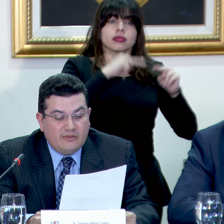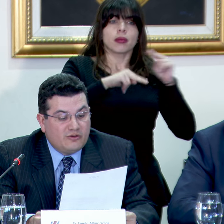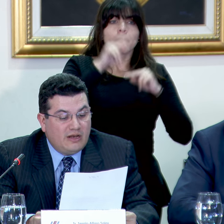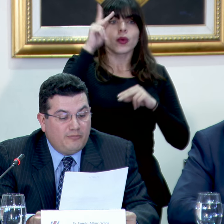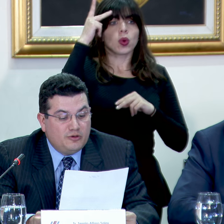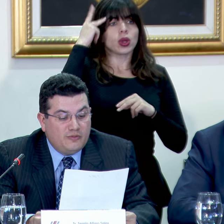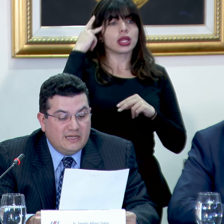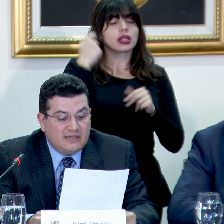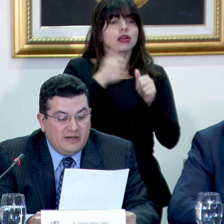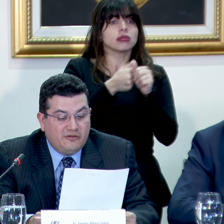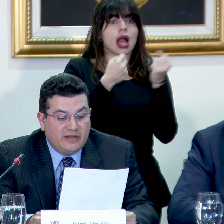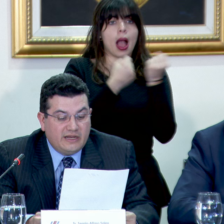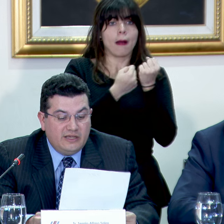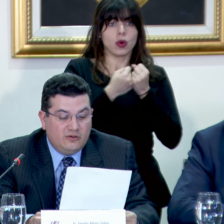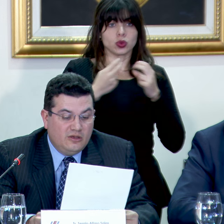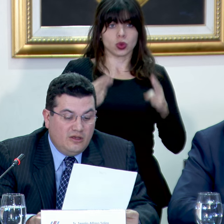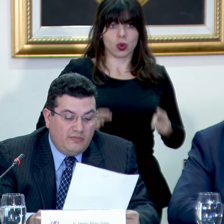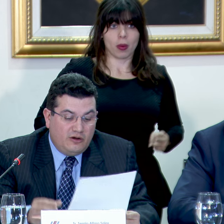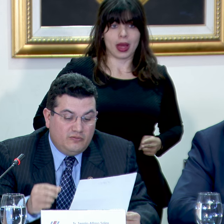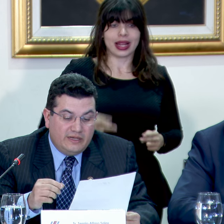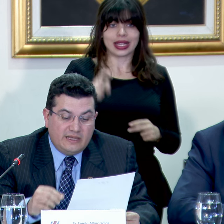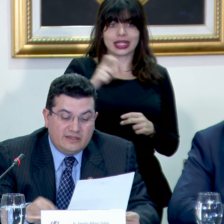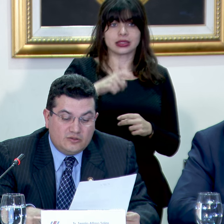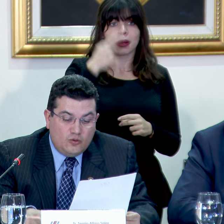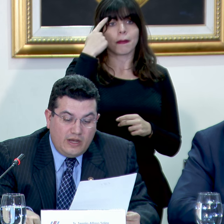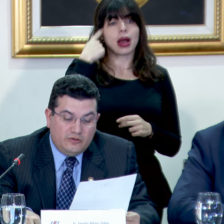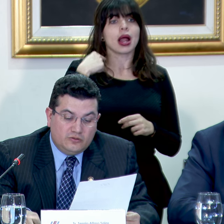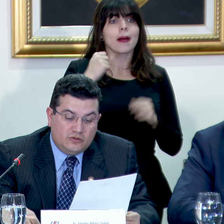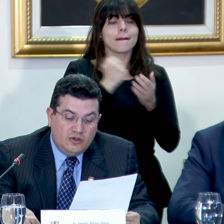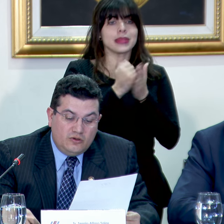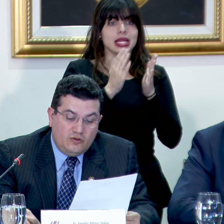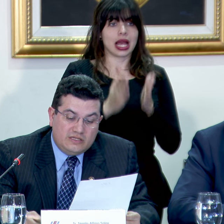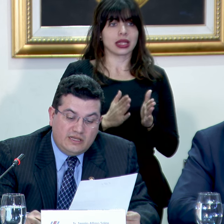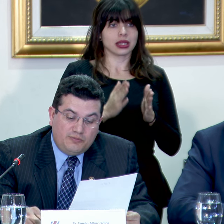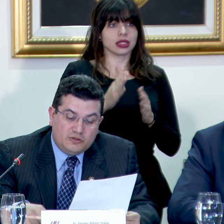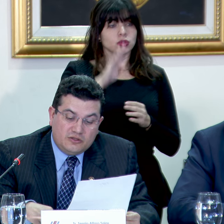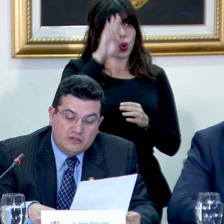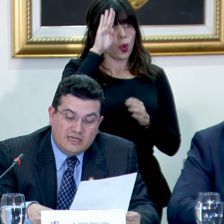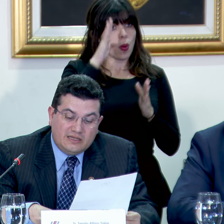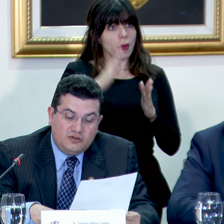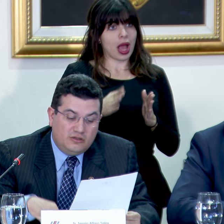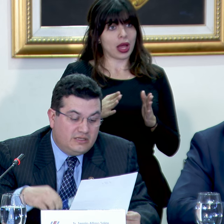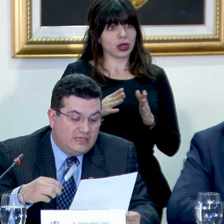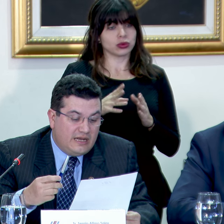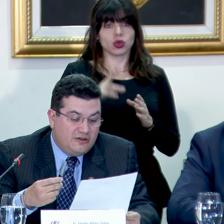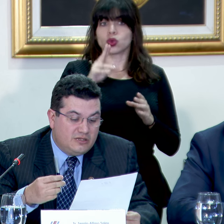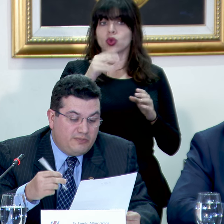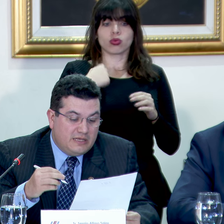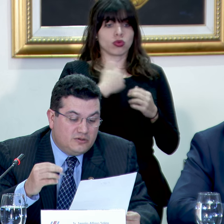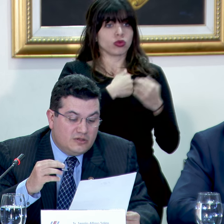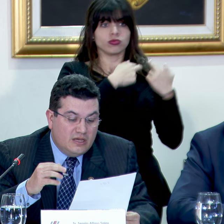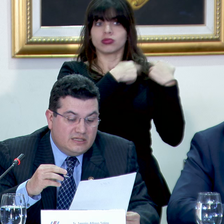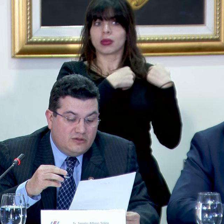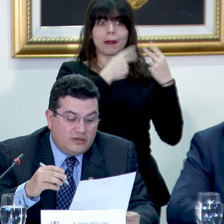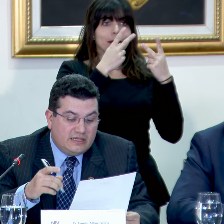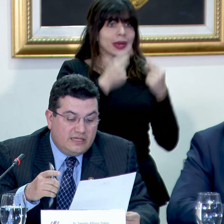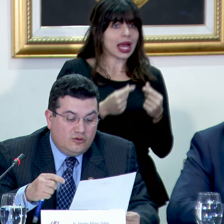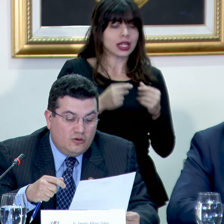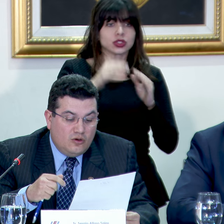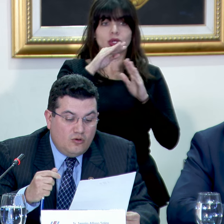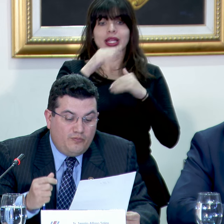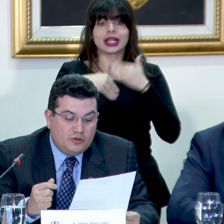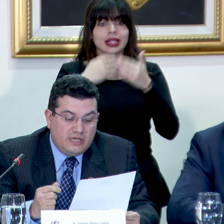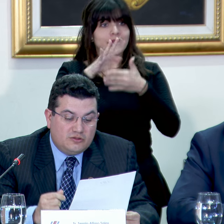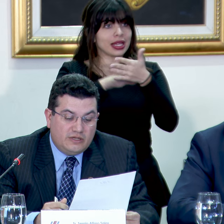políticas en el marco del apoyo humanitario requerido para los migrantes cubanos. No ha sido el proceso de selección de itinerarios y precios, sino que ha